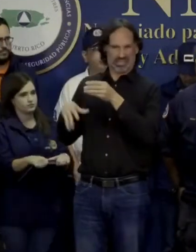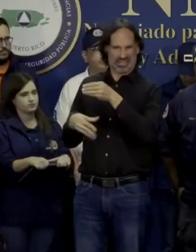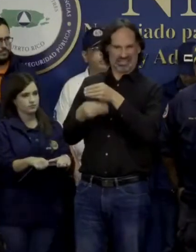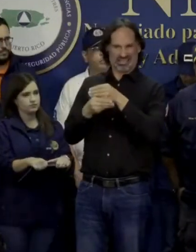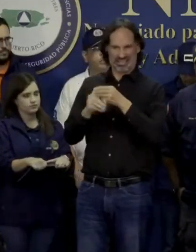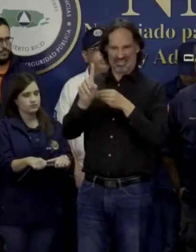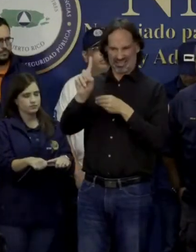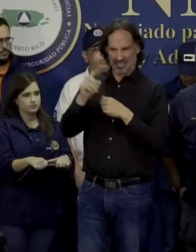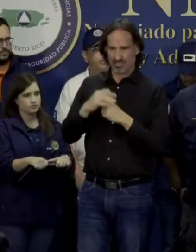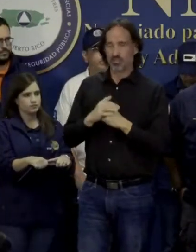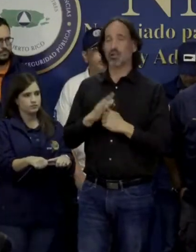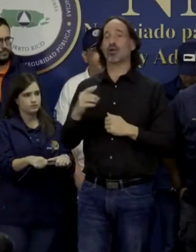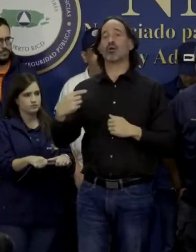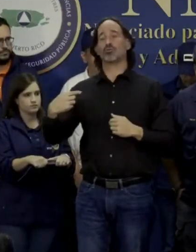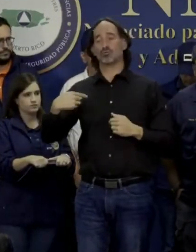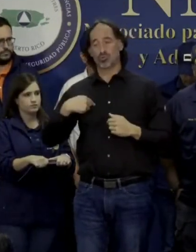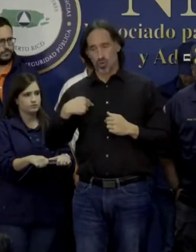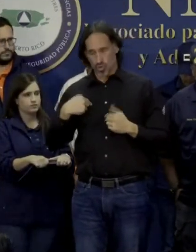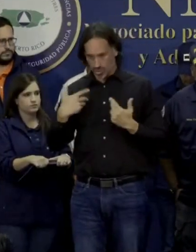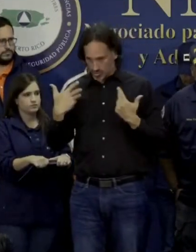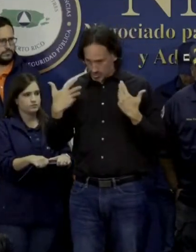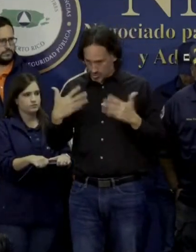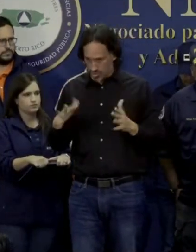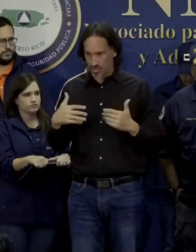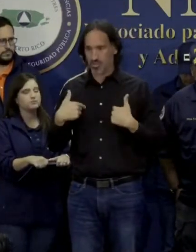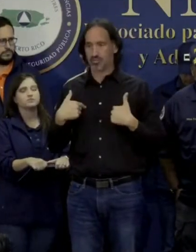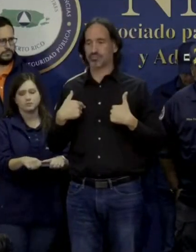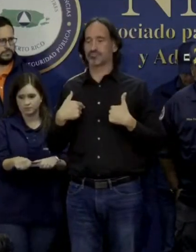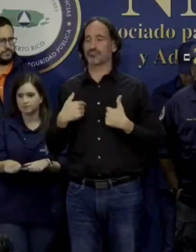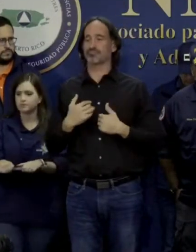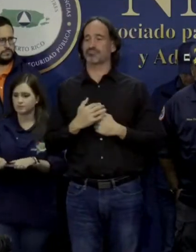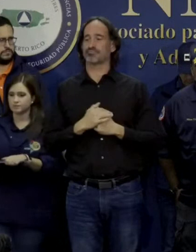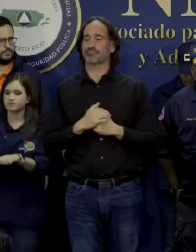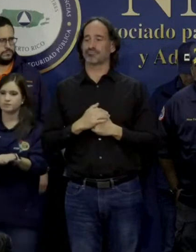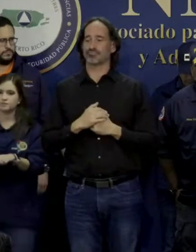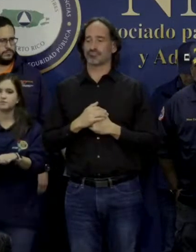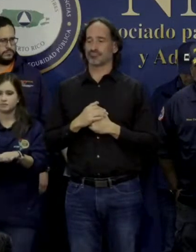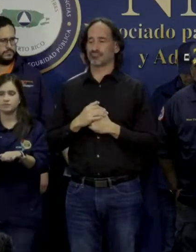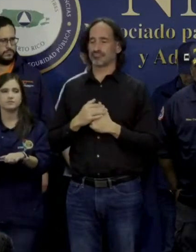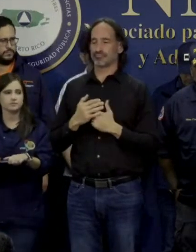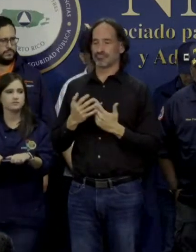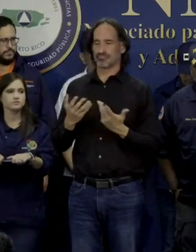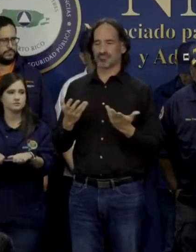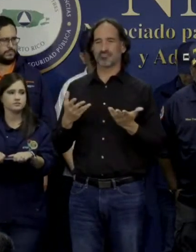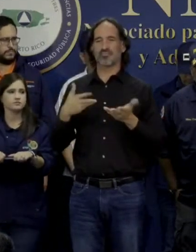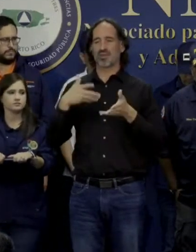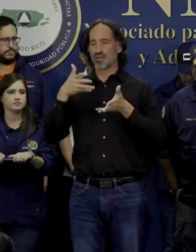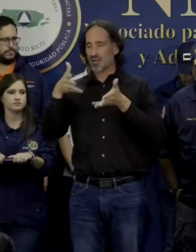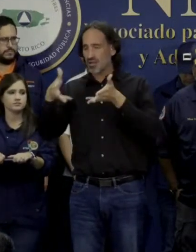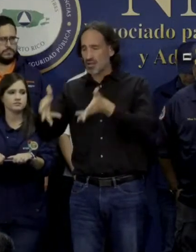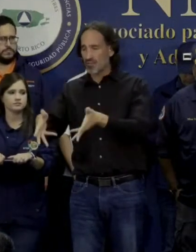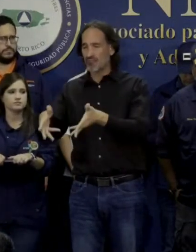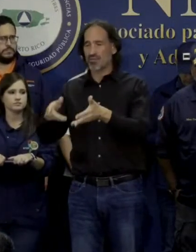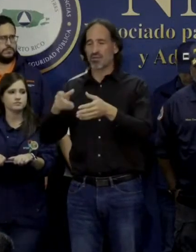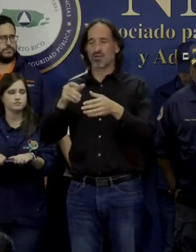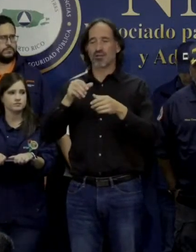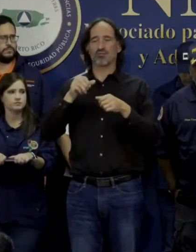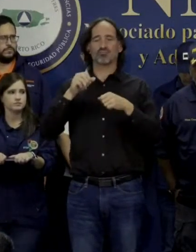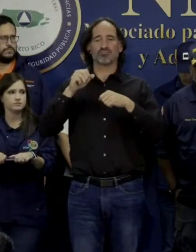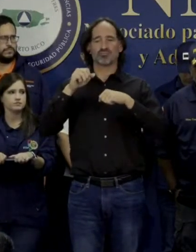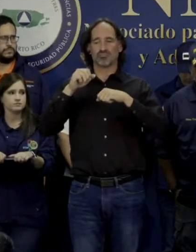información que yo personalmente tengo es que los escombros que estaban bajaron por el río fueron los que impactaron el